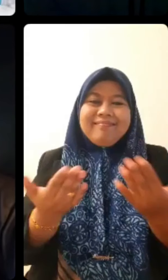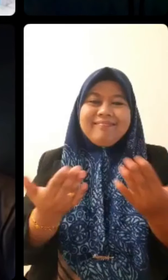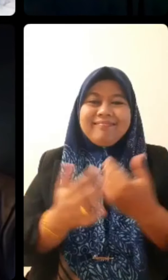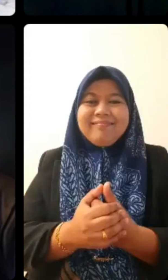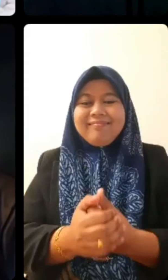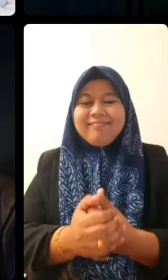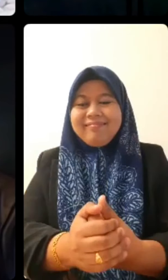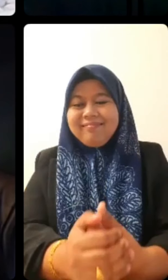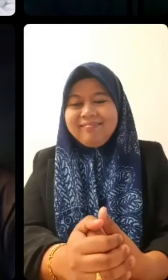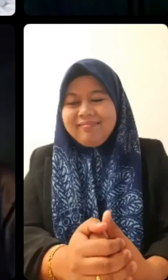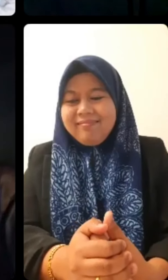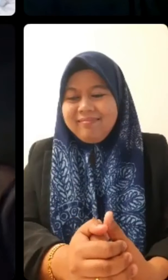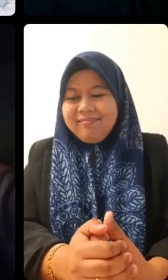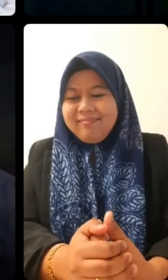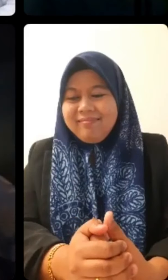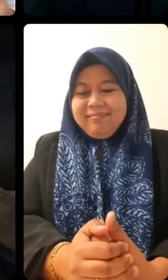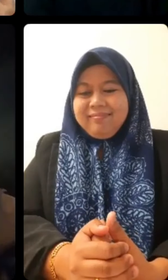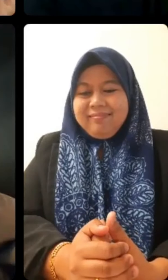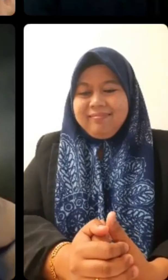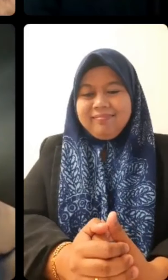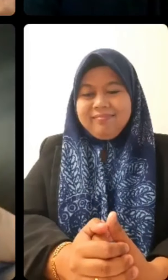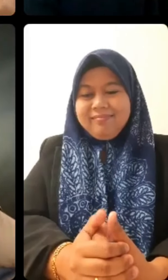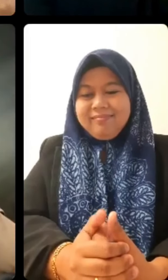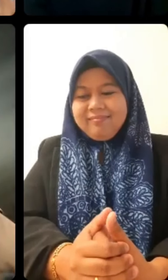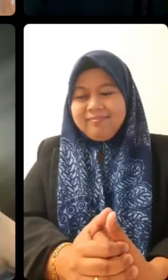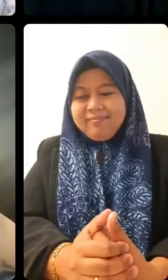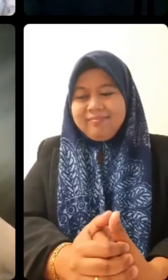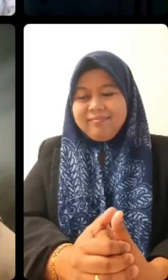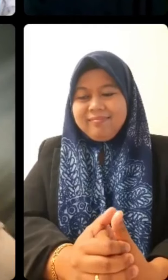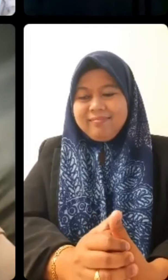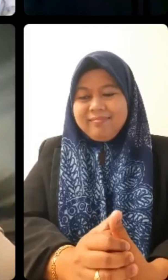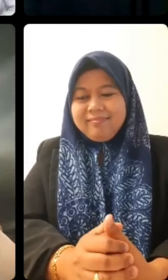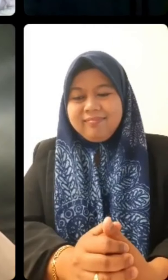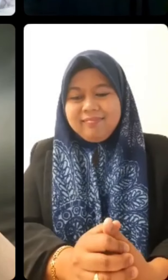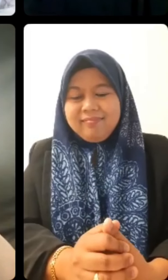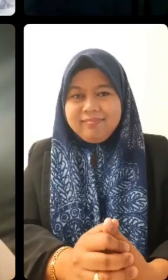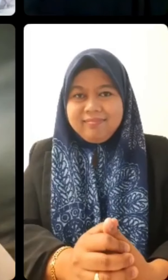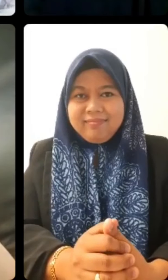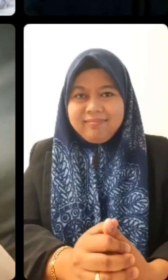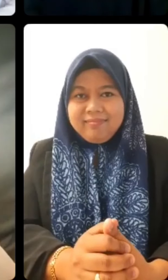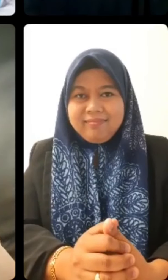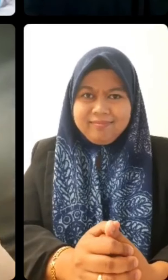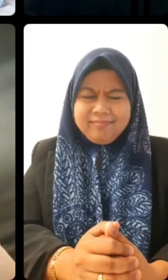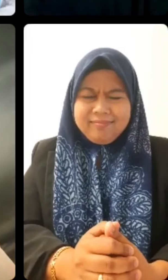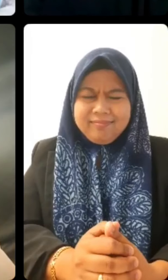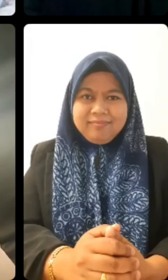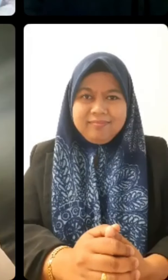Okay, terima kasih Encik Zahid atas harapan tadi. Apa yang saya boleh konfirmasikan daripada harapan Encik Zahid,